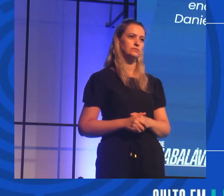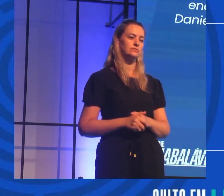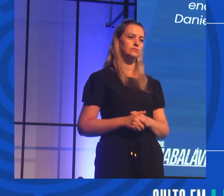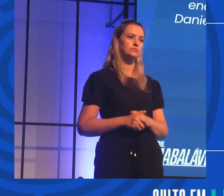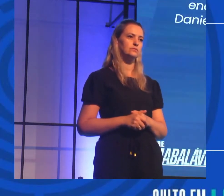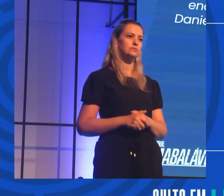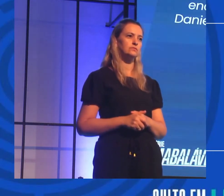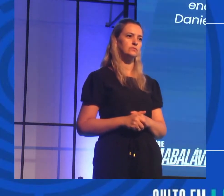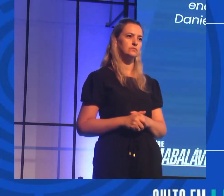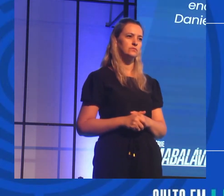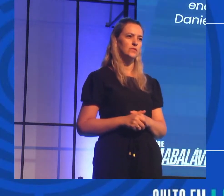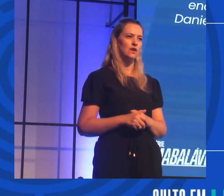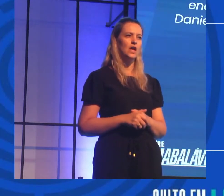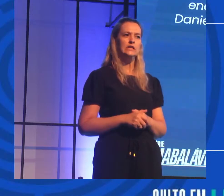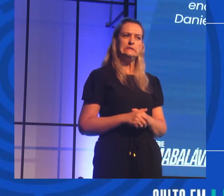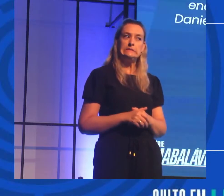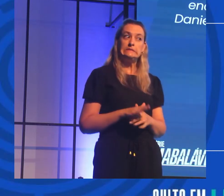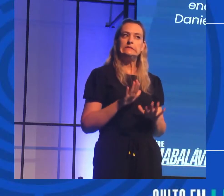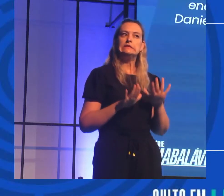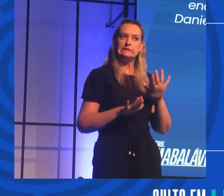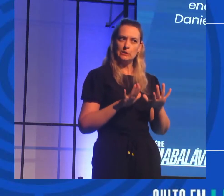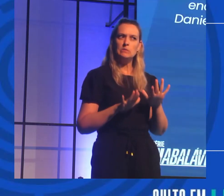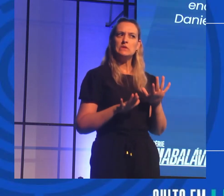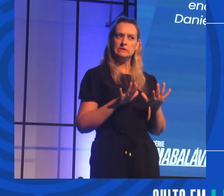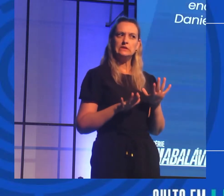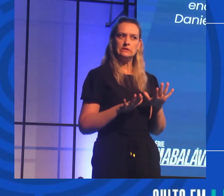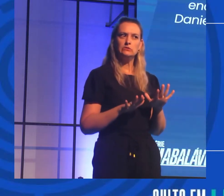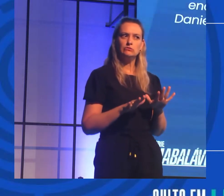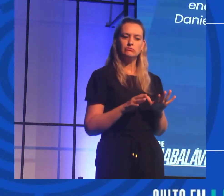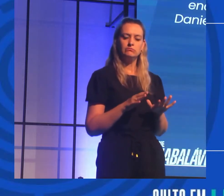temos tanta integridade